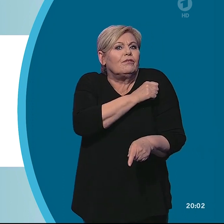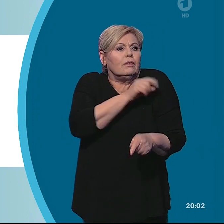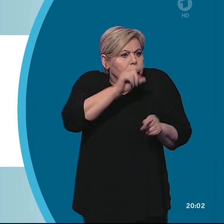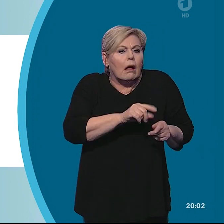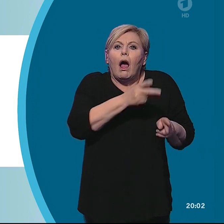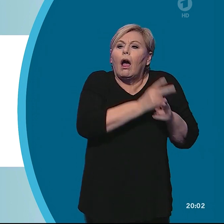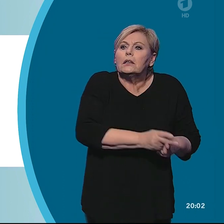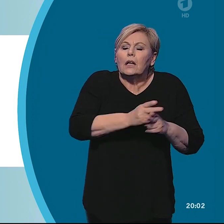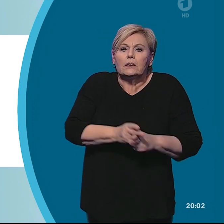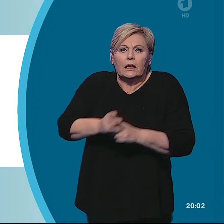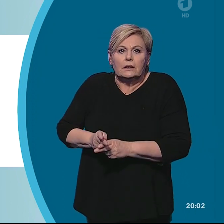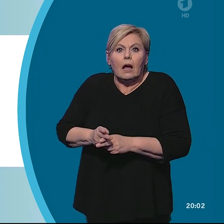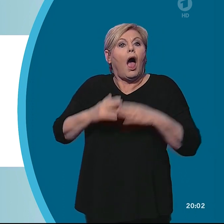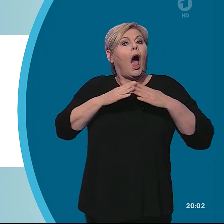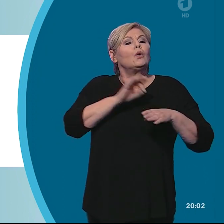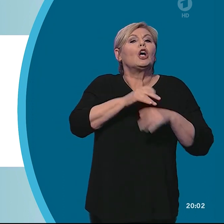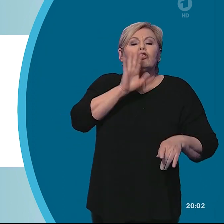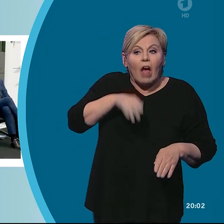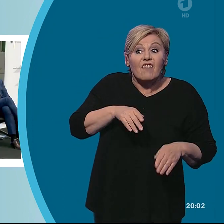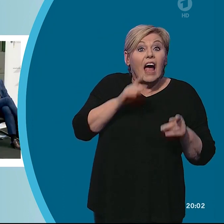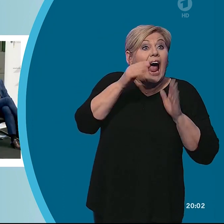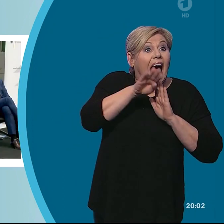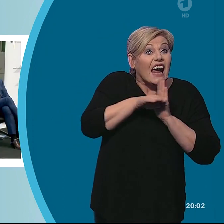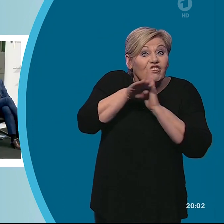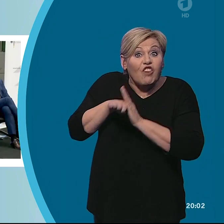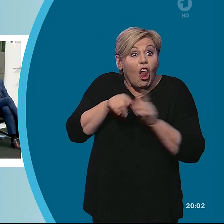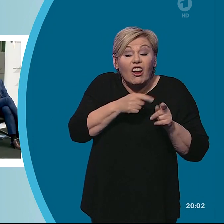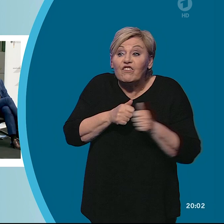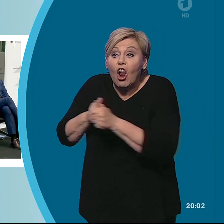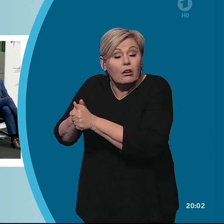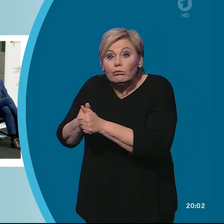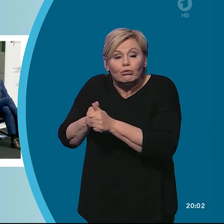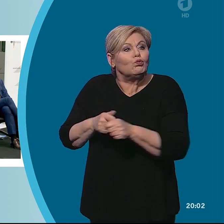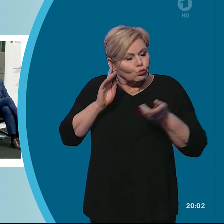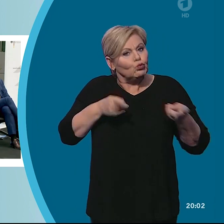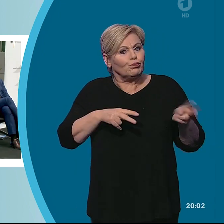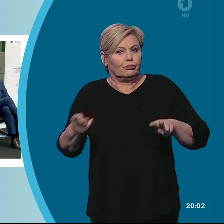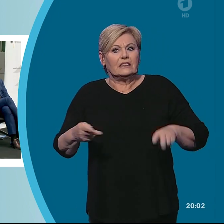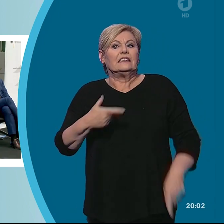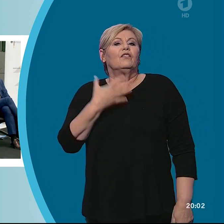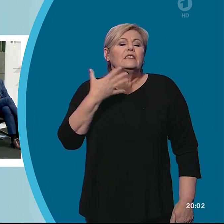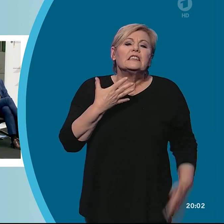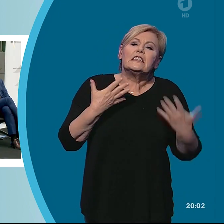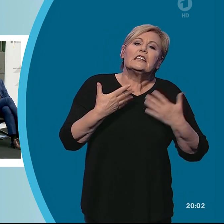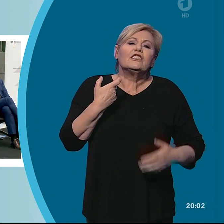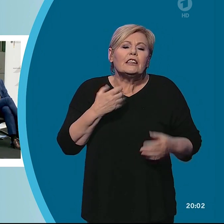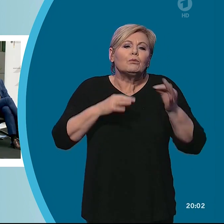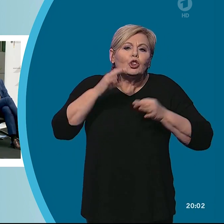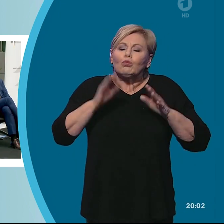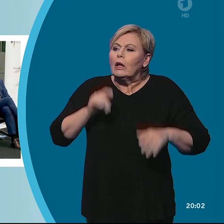der Impfreihenfolge abweichen. So impfen wir vielleicht 10, 20 Prozent von unseren Impfdosen, letztendlich auch schon ein jüngere oder gesündere